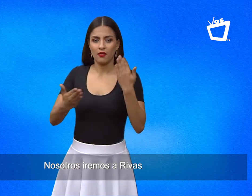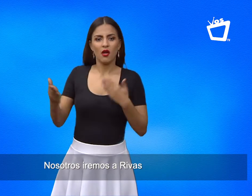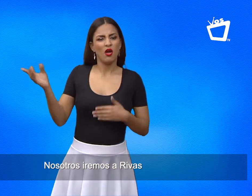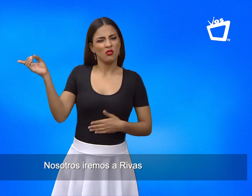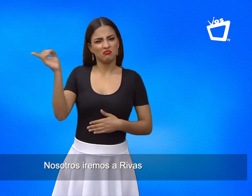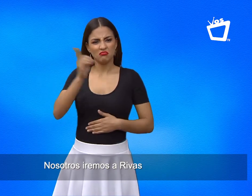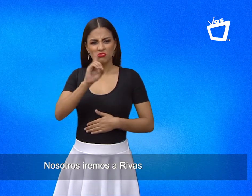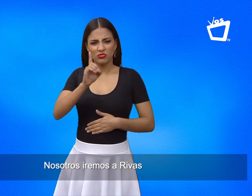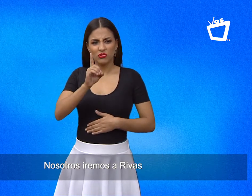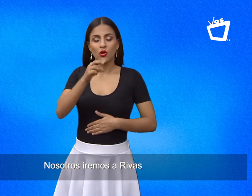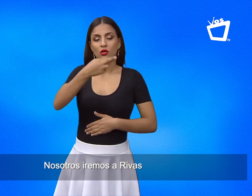Nosotros iremos a Rivas.